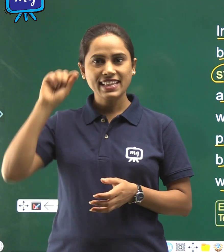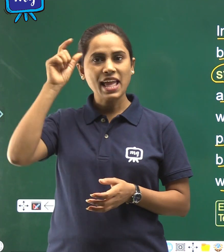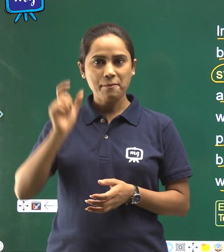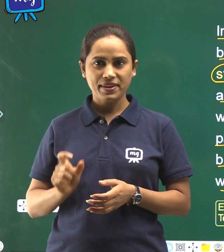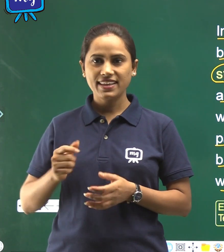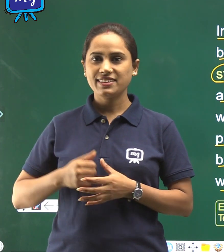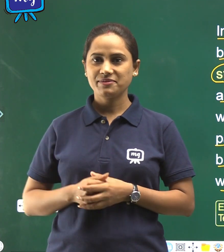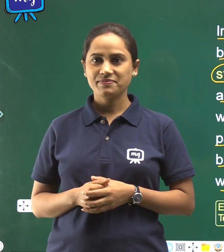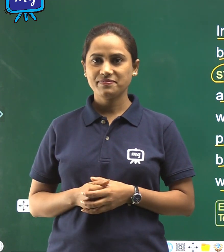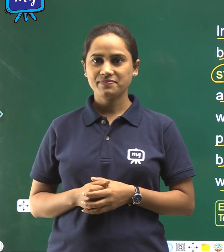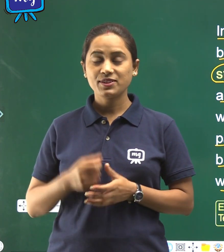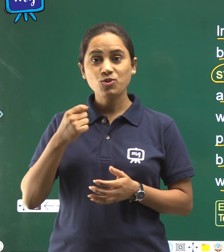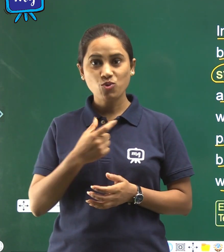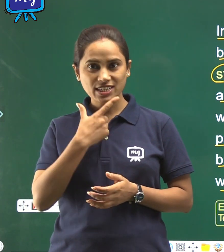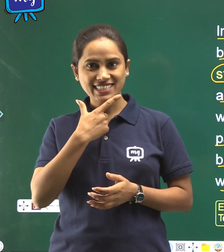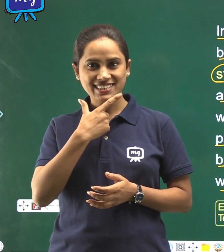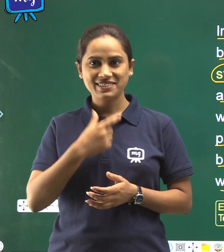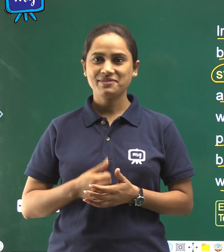हैप्पी, खुश.